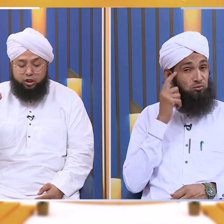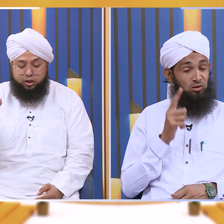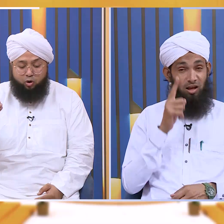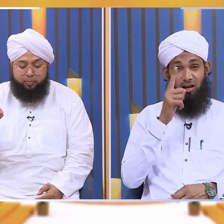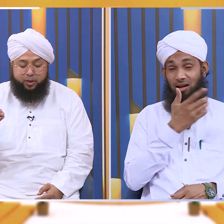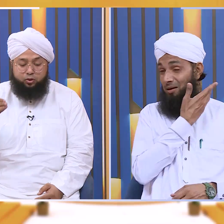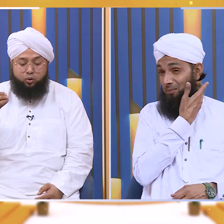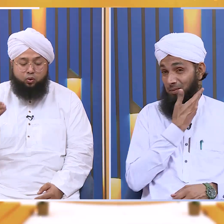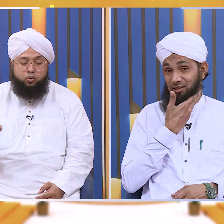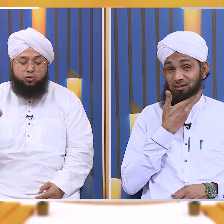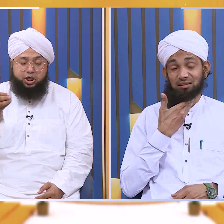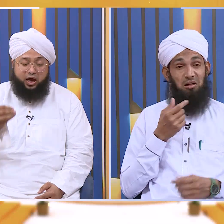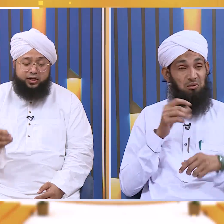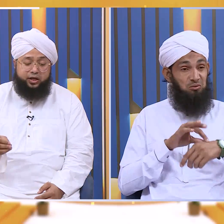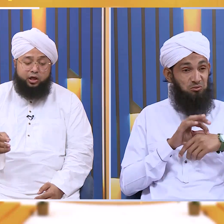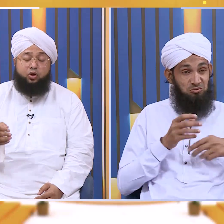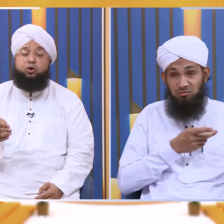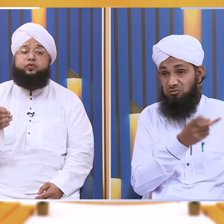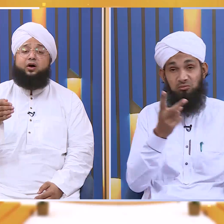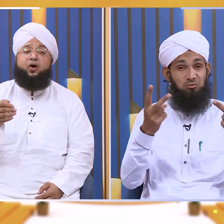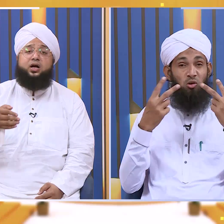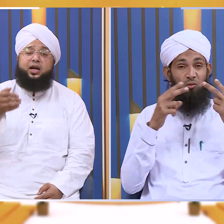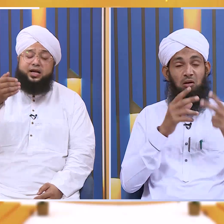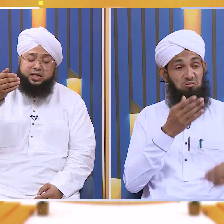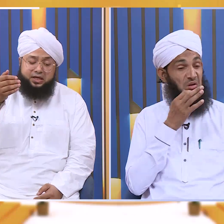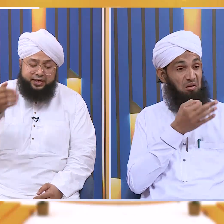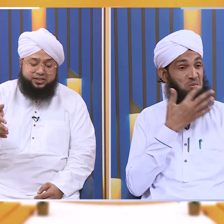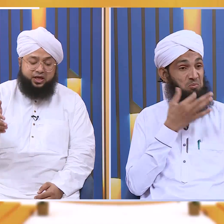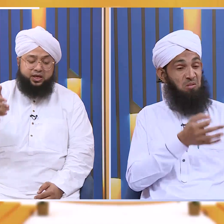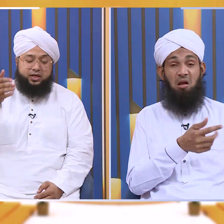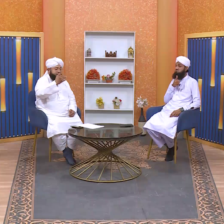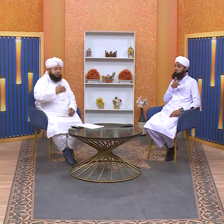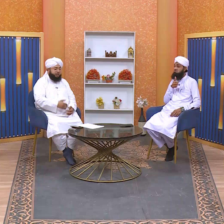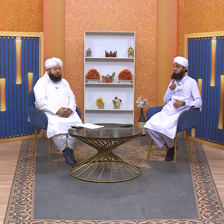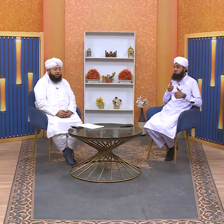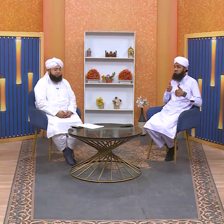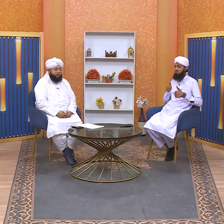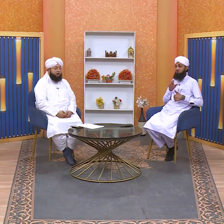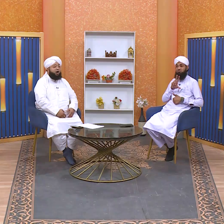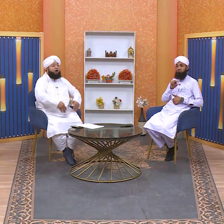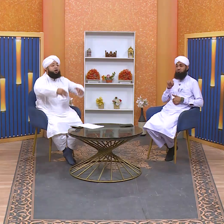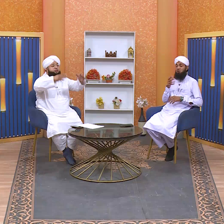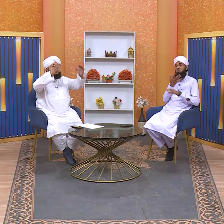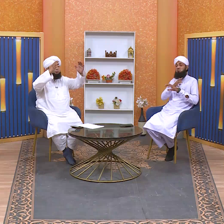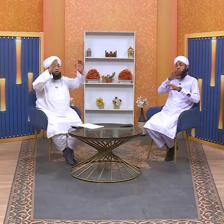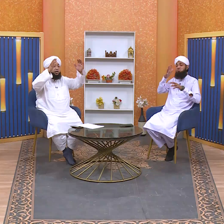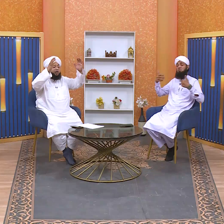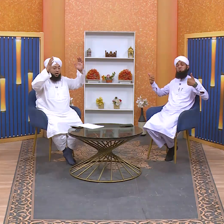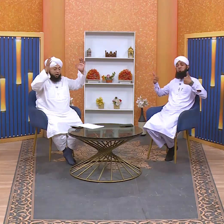کی محبت، لوگوں کو دکھانے اور واہ واہ کرنے کی نیت سے کیے جانے والے پہاڑ جتنے بڑے